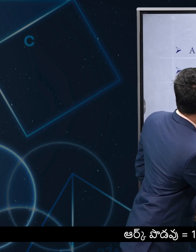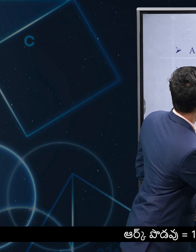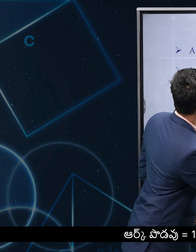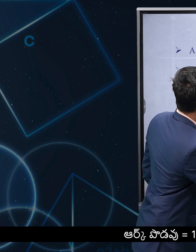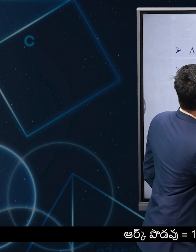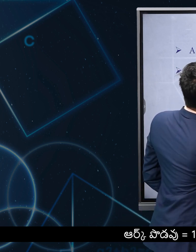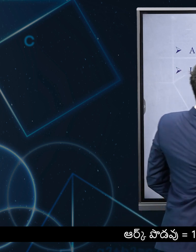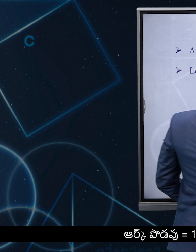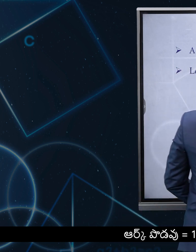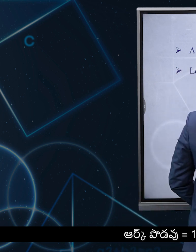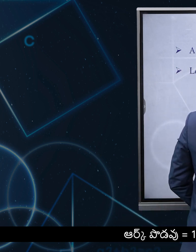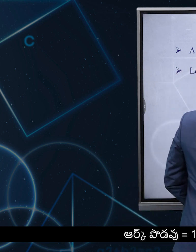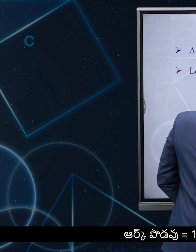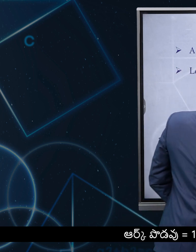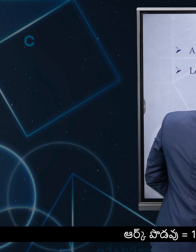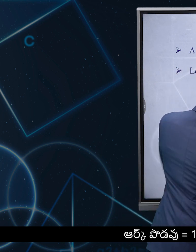90/360 ఇంటూ 2πr యూనిట్లు.